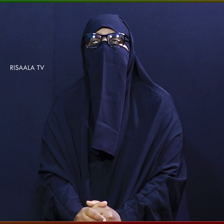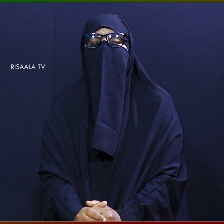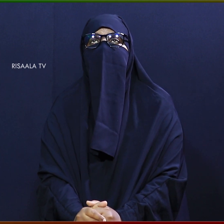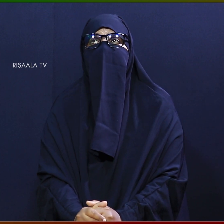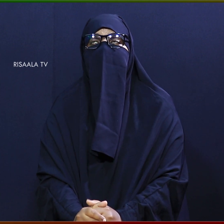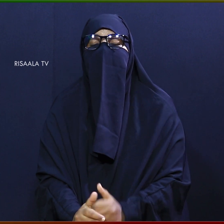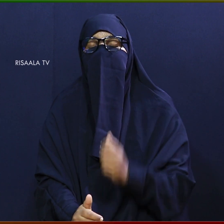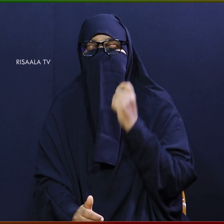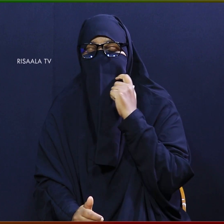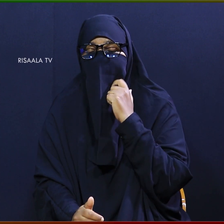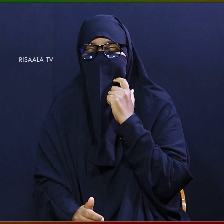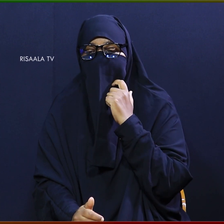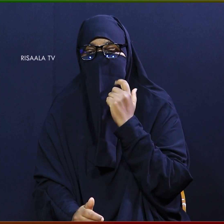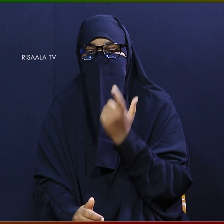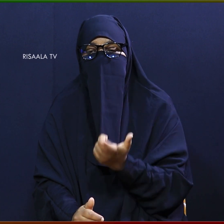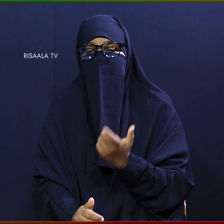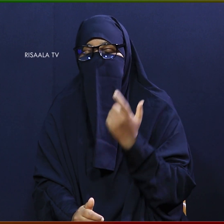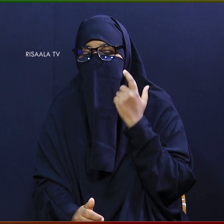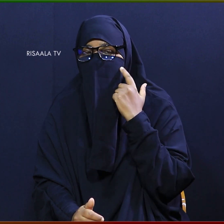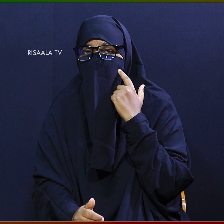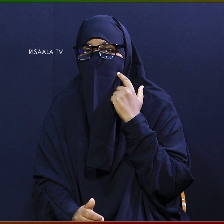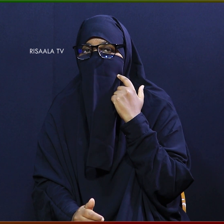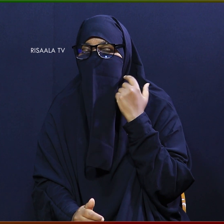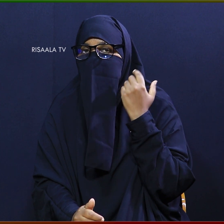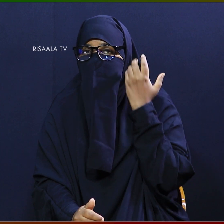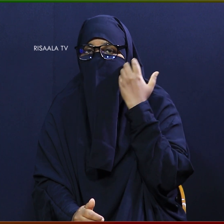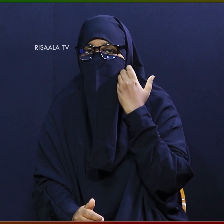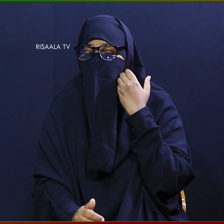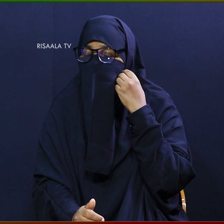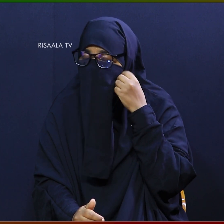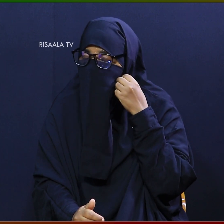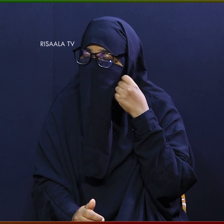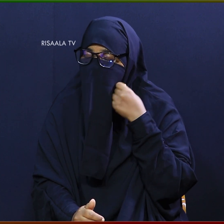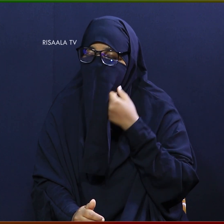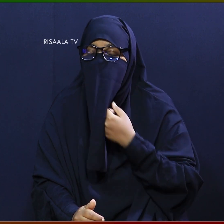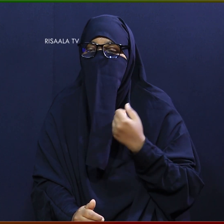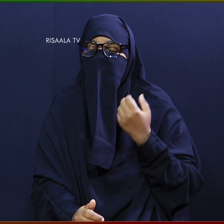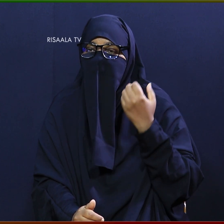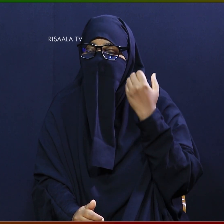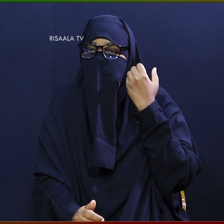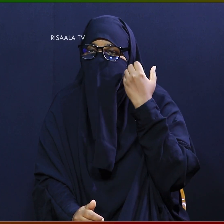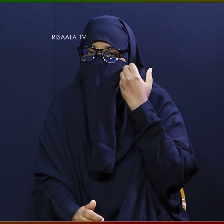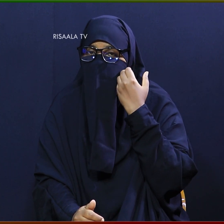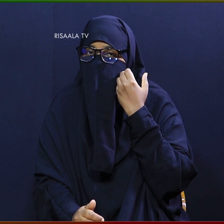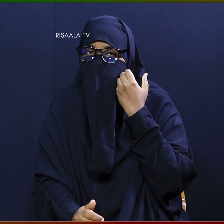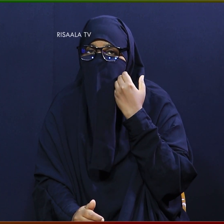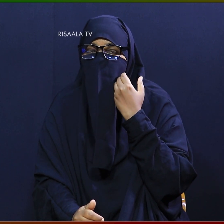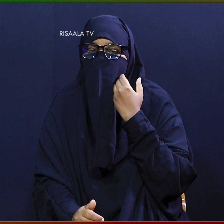maxaa la yidhaahdaa dhibaatada ay leedahay de waxaa ka mid a qofka jirkiisii oo skinkan karo oo dhan uu qofkii ka fiiqmaayo difaaci iskiinka karo jirka